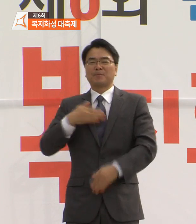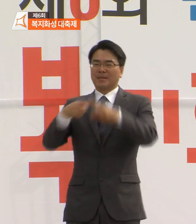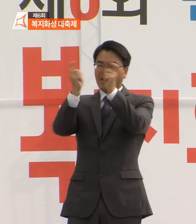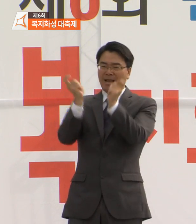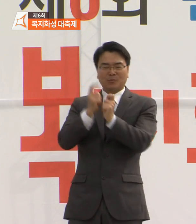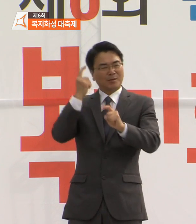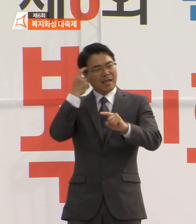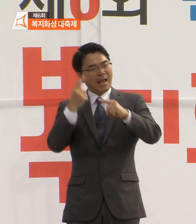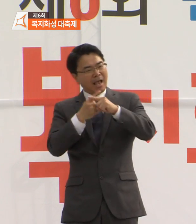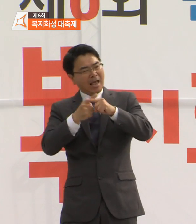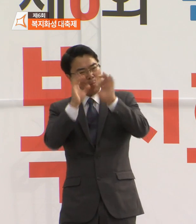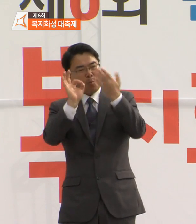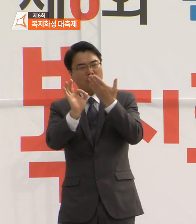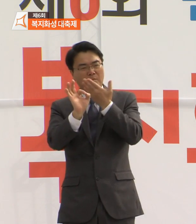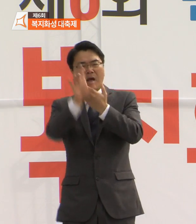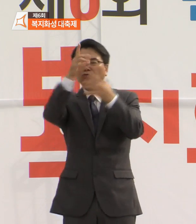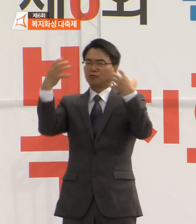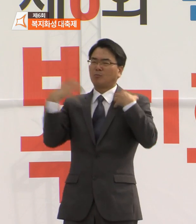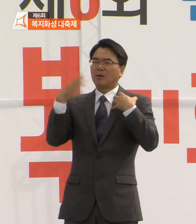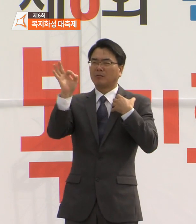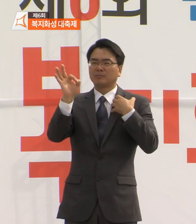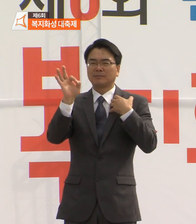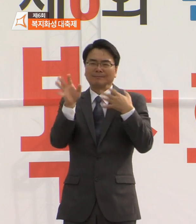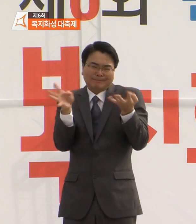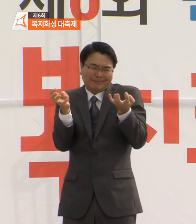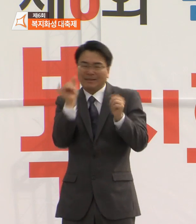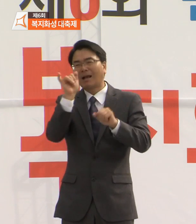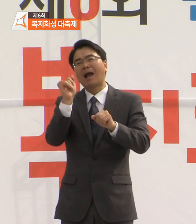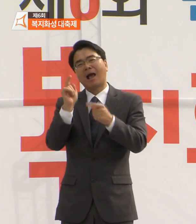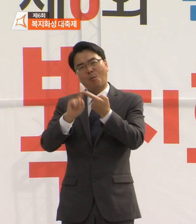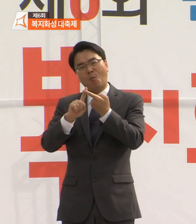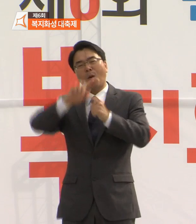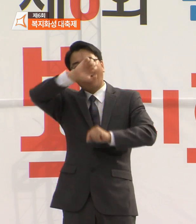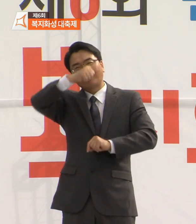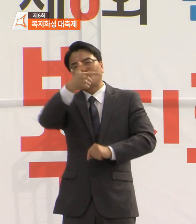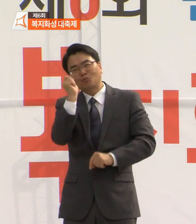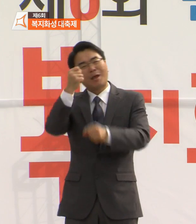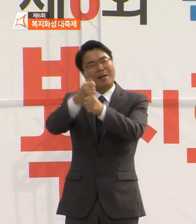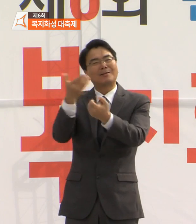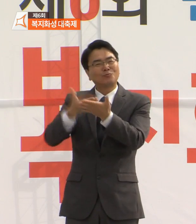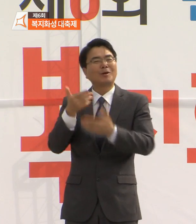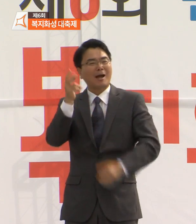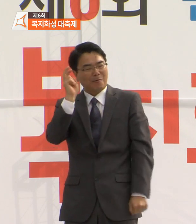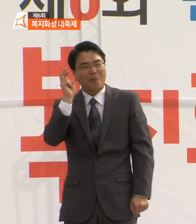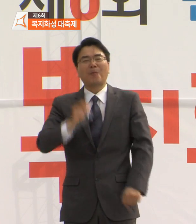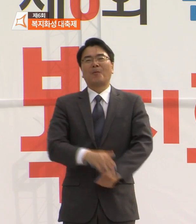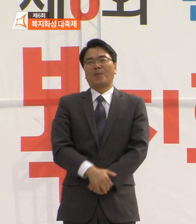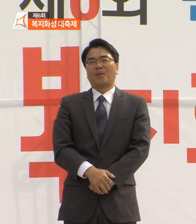개인적인 판단에서는 정부가 좀 인색한 것도 있는 것 같습니다. 어떠한 예산을 짤 때, 따서 내려보낼 때, 되게